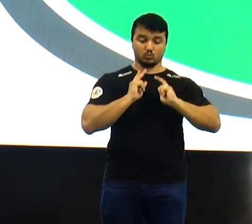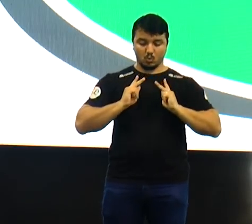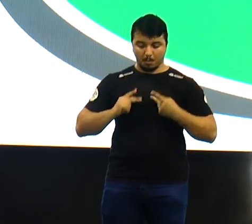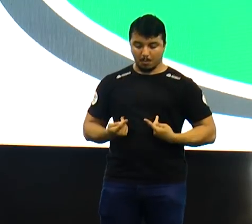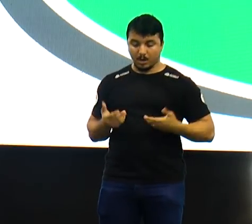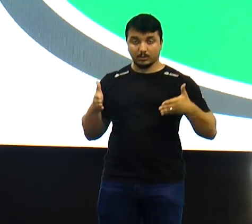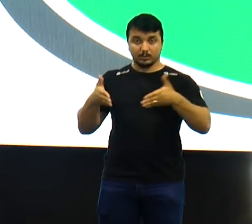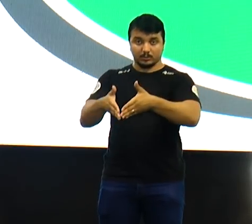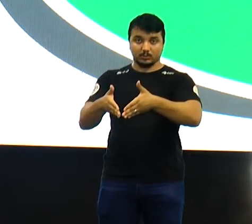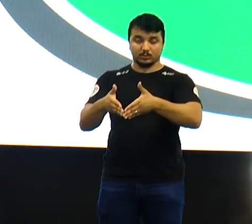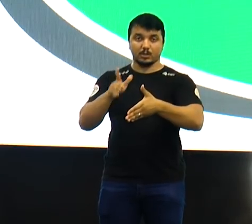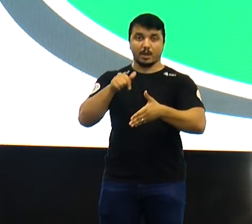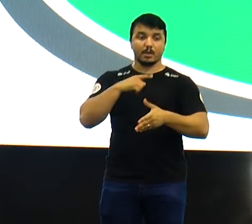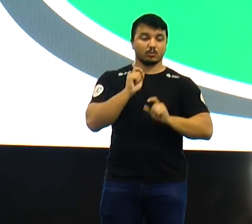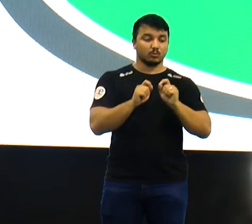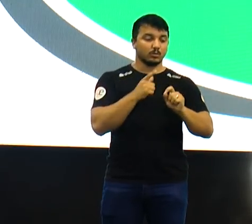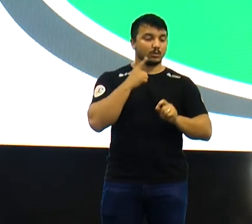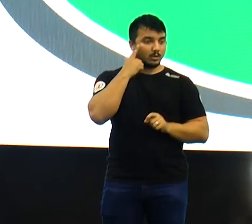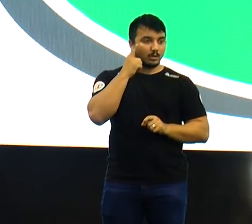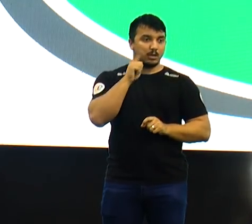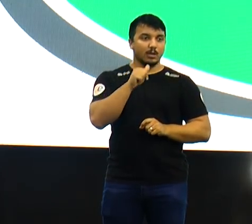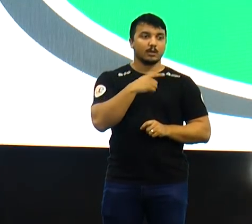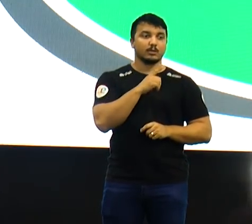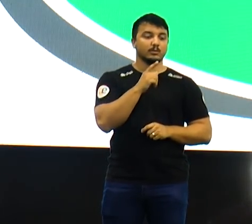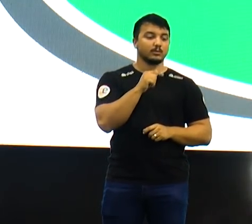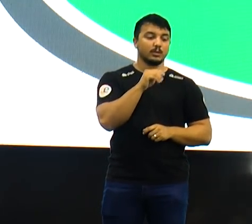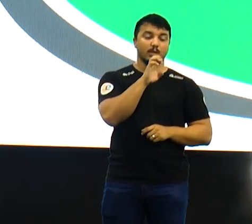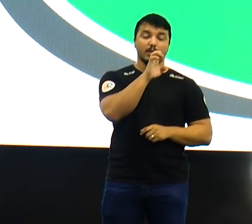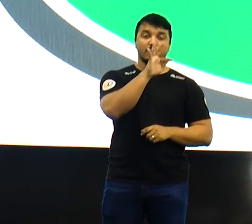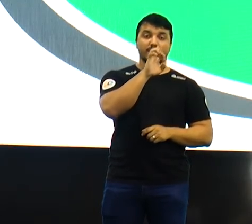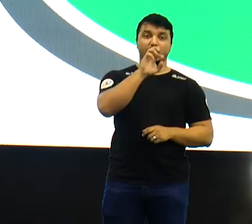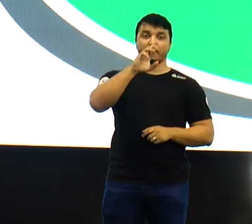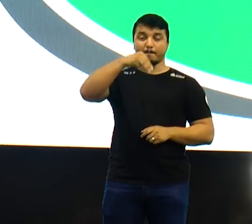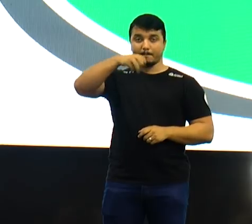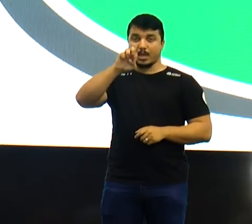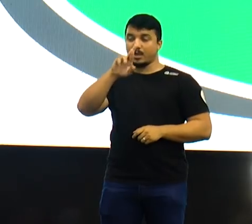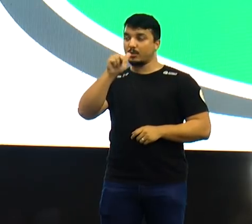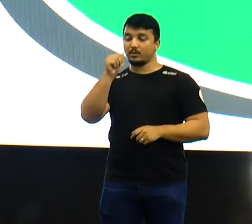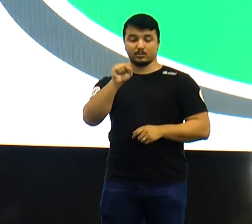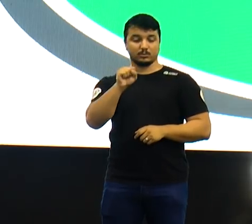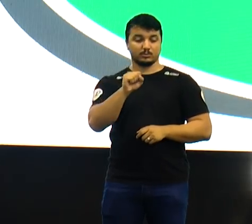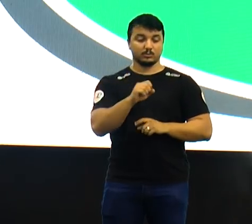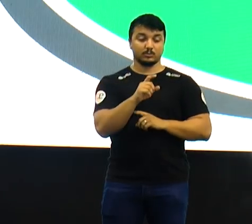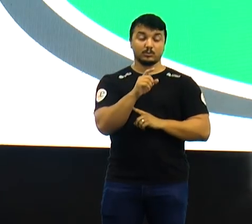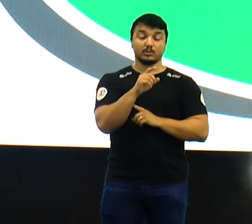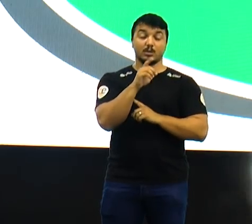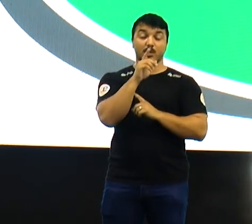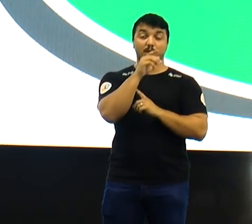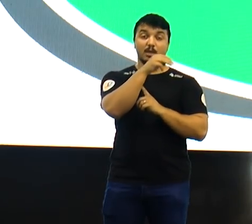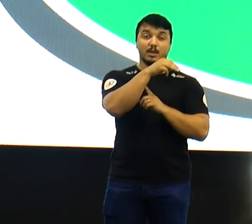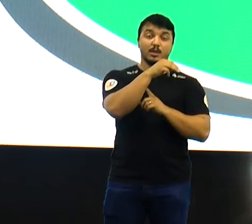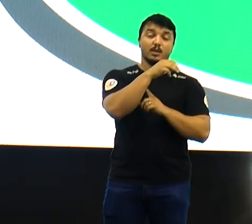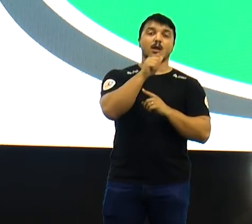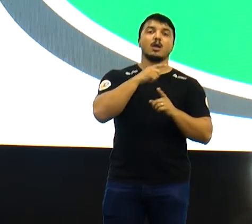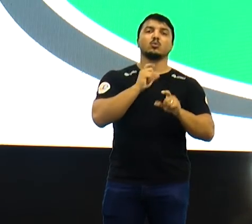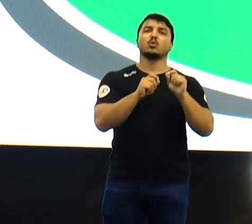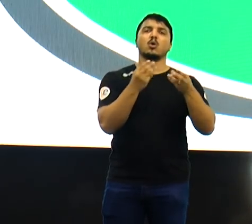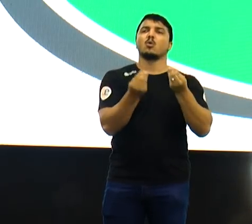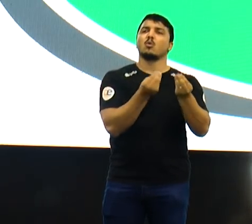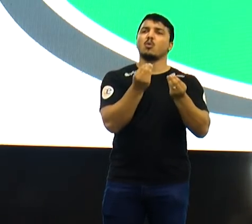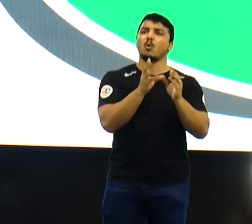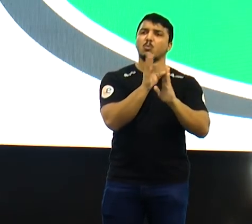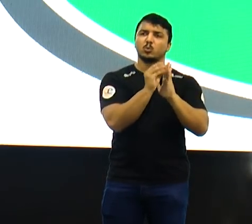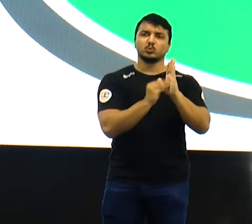humanas, vocês encontram as chamadas efemérides em provas. Como é que elas são abordadas? De antemão,